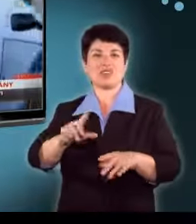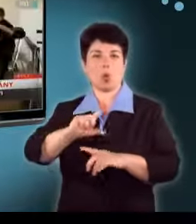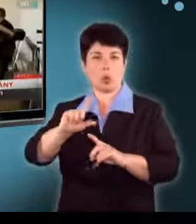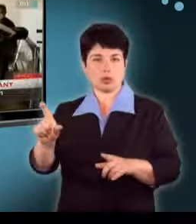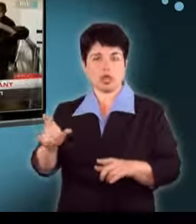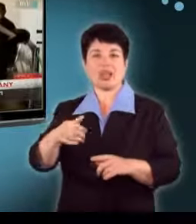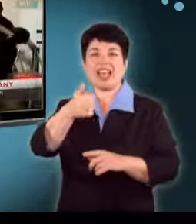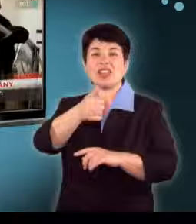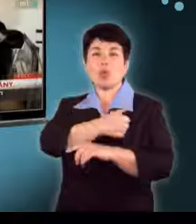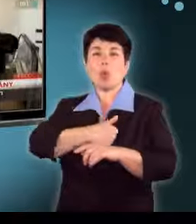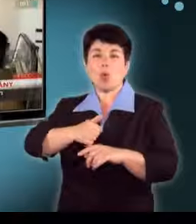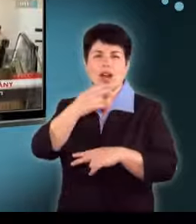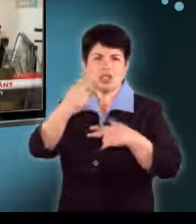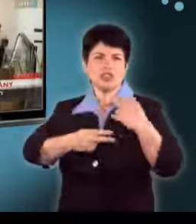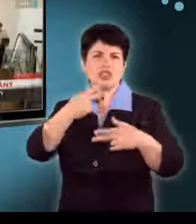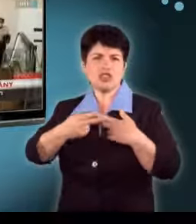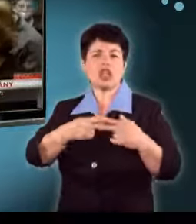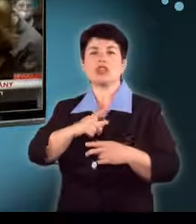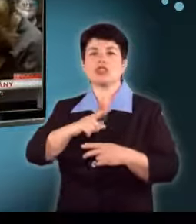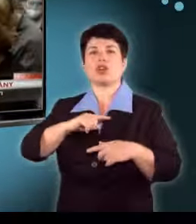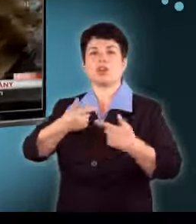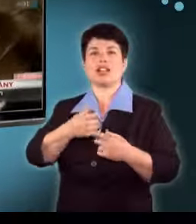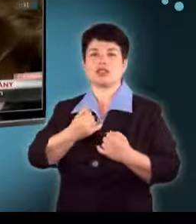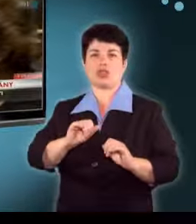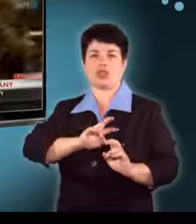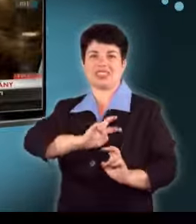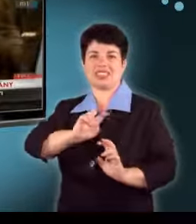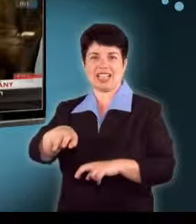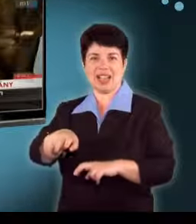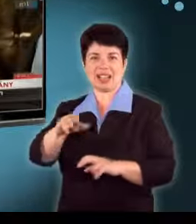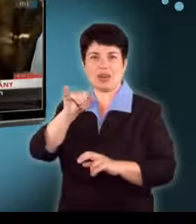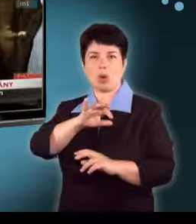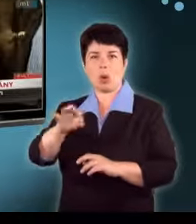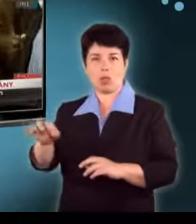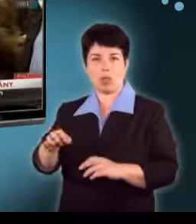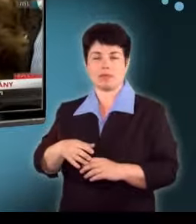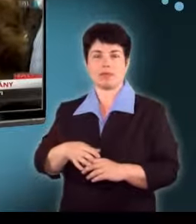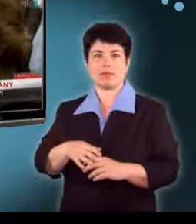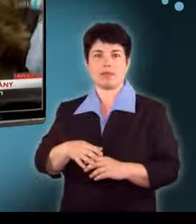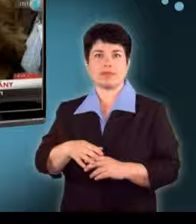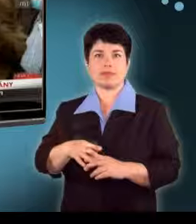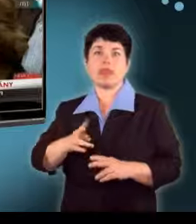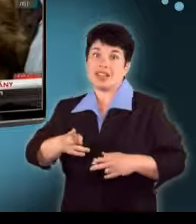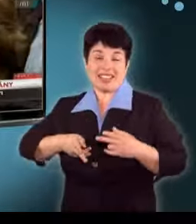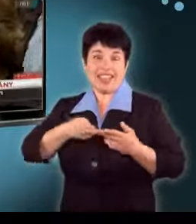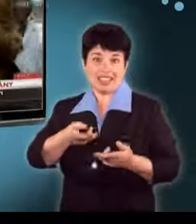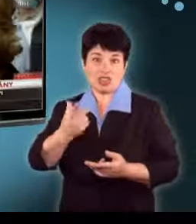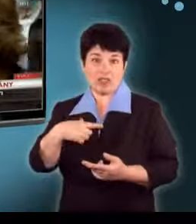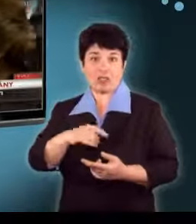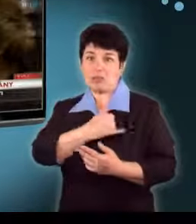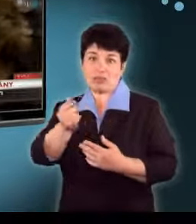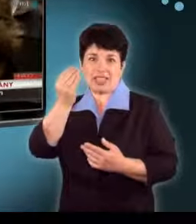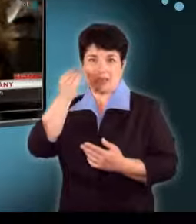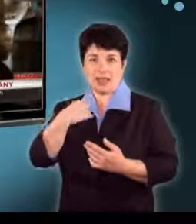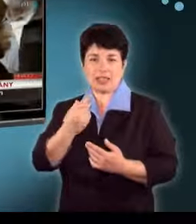csak ezután szállhattak ki a repülőből. Kedvesek voltak, mindenki megértette, hogy ez egy szükséges rossz, hogy ne hurcoljuk be a